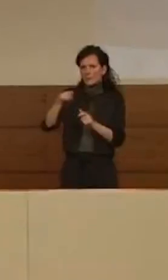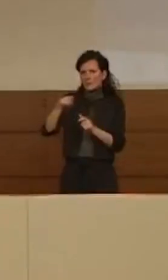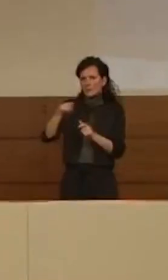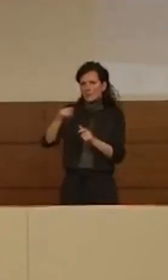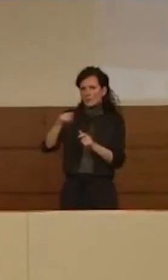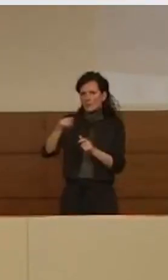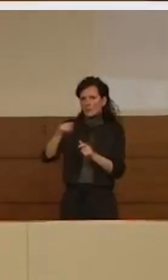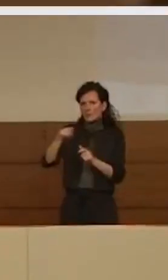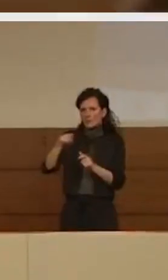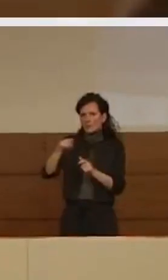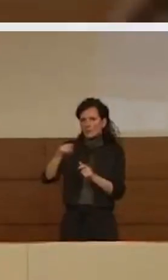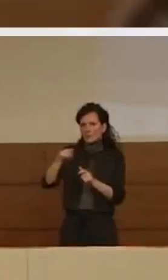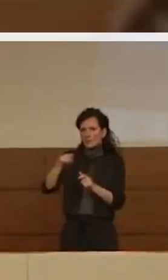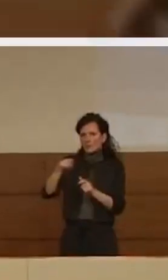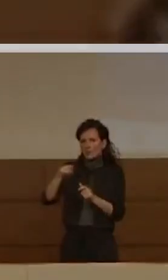61.557.